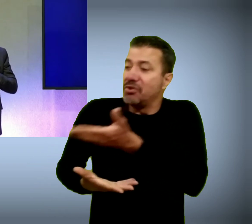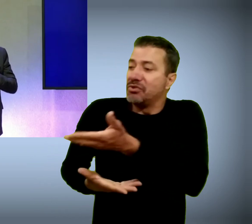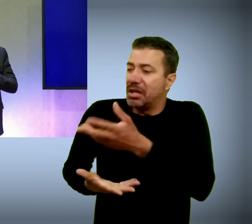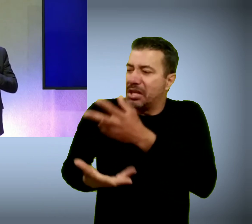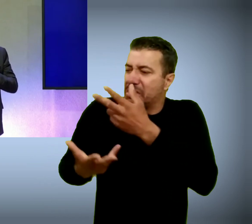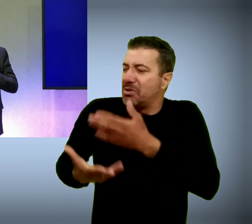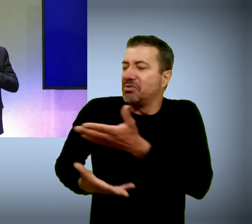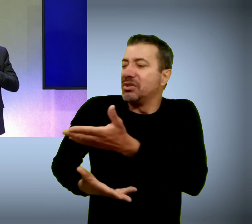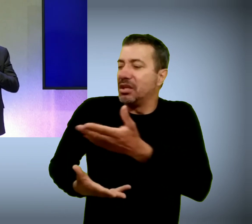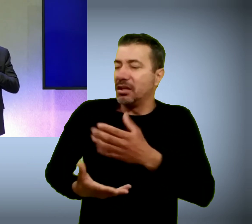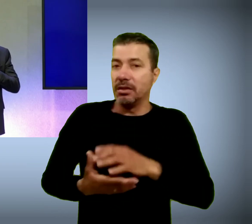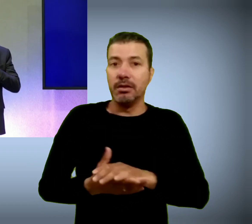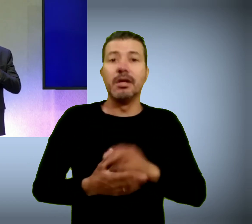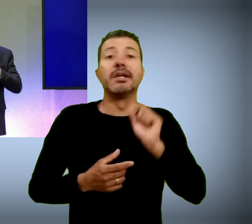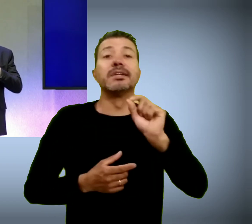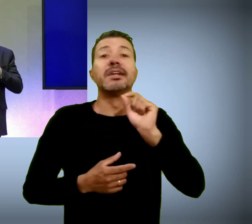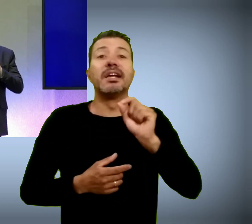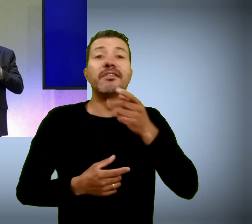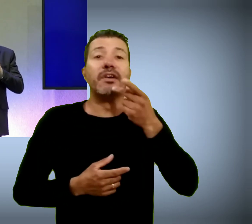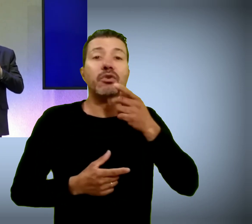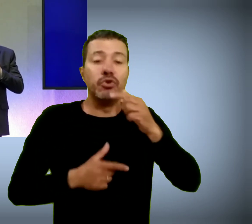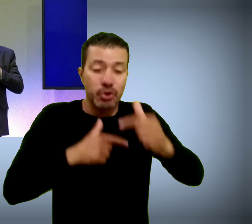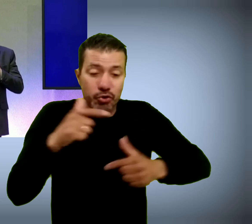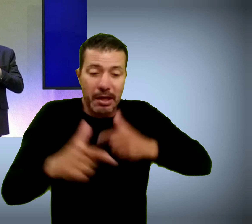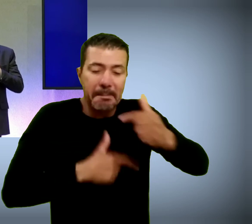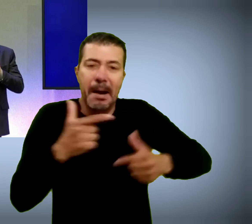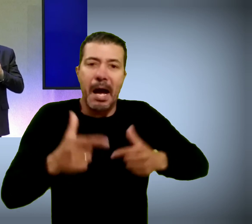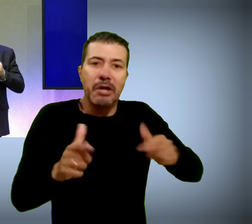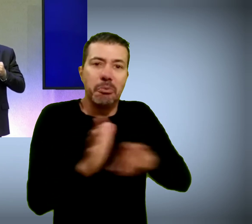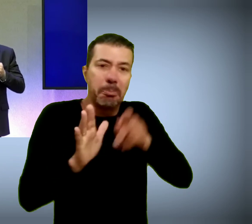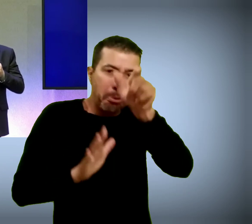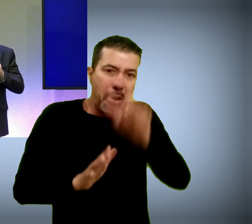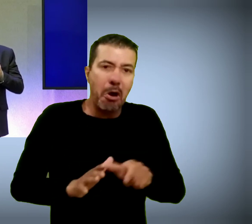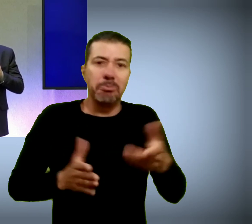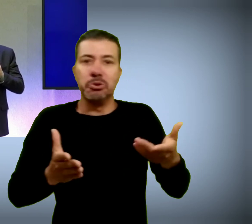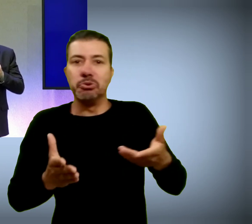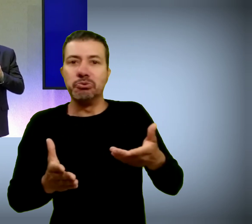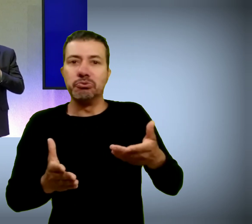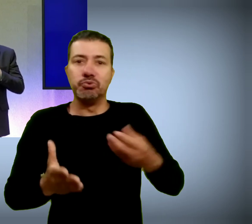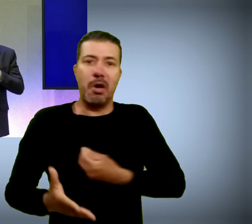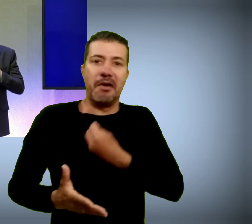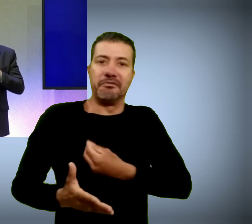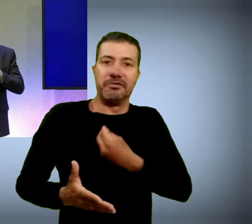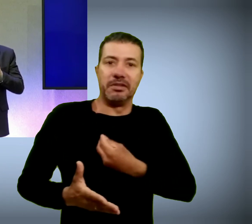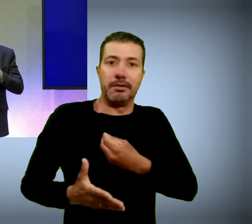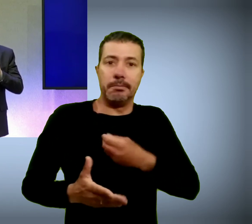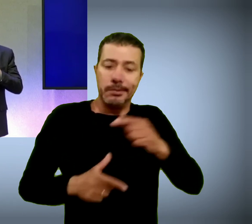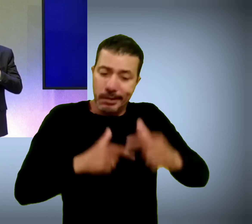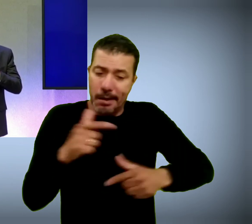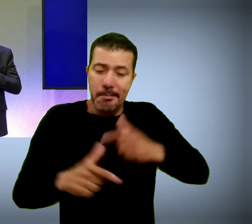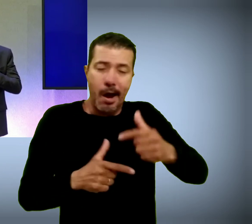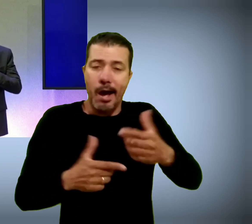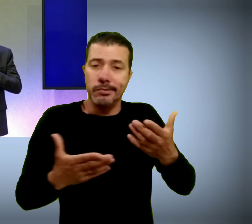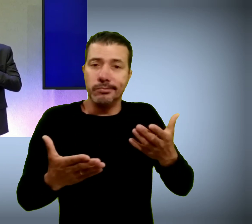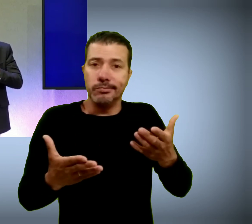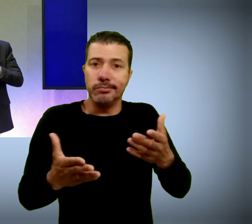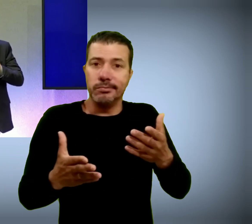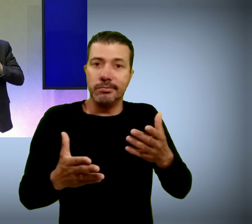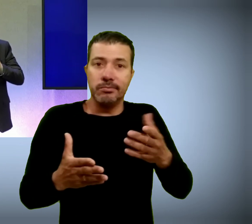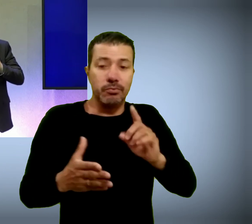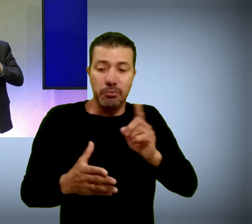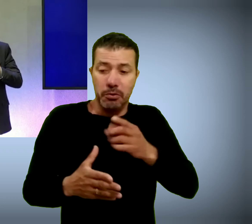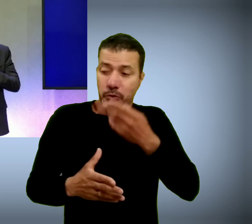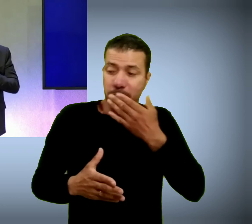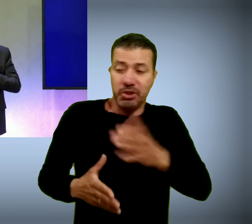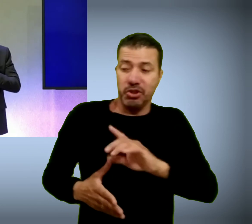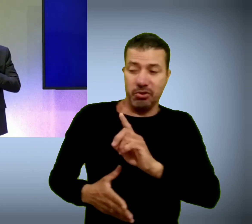teu modo? Quem falou que as tuas obras próprias valem alguma coisa? Por mais trabalho que elas tenham te dado. Não foi isso